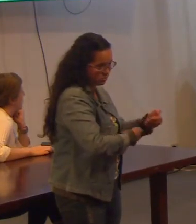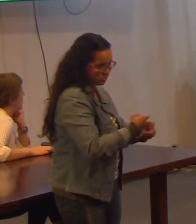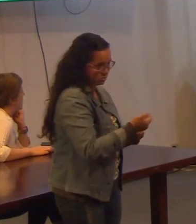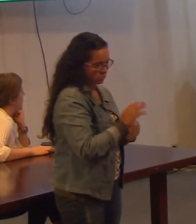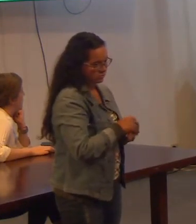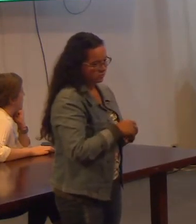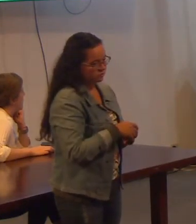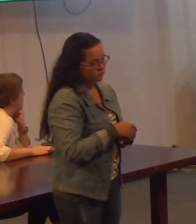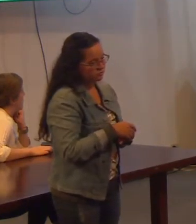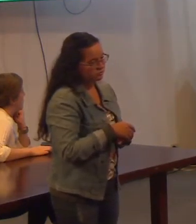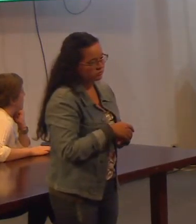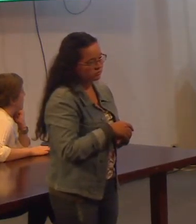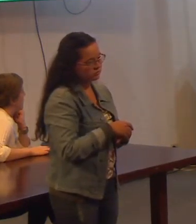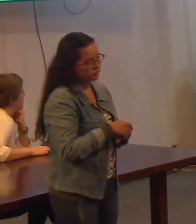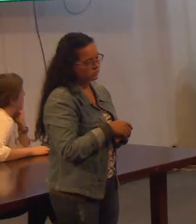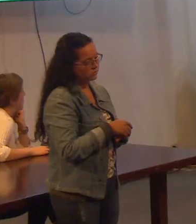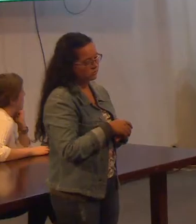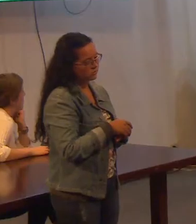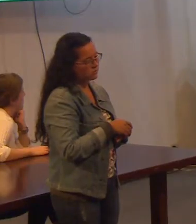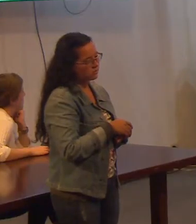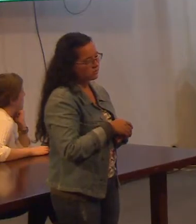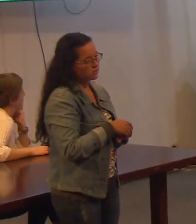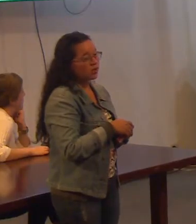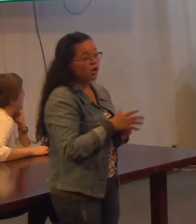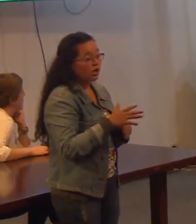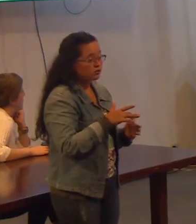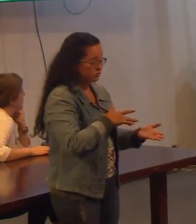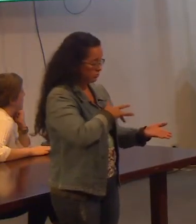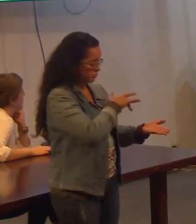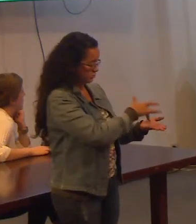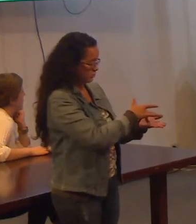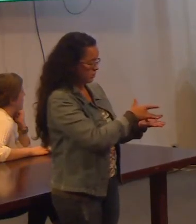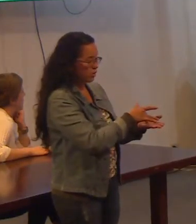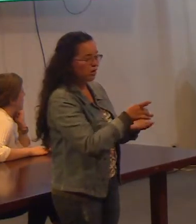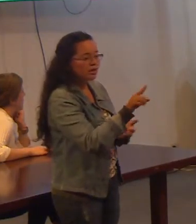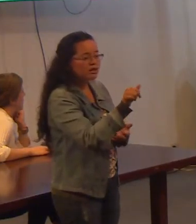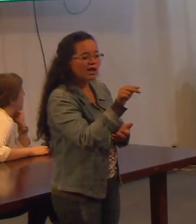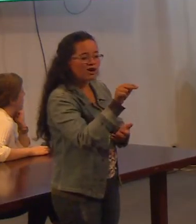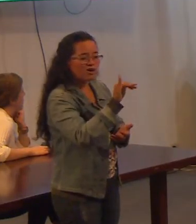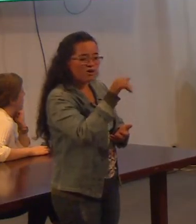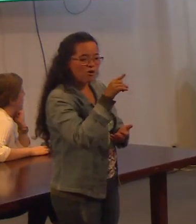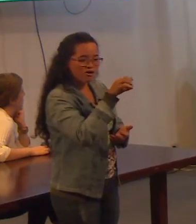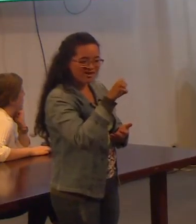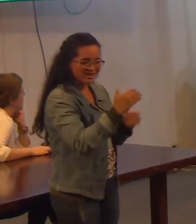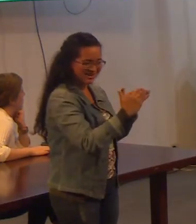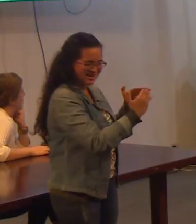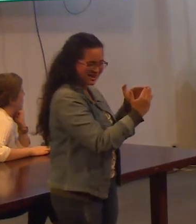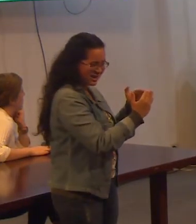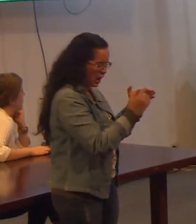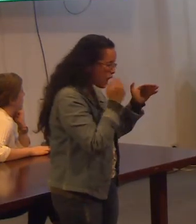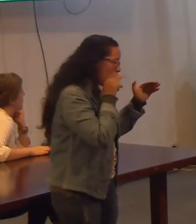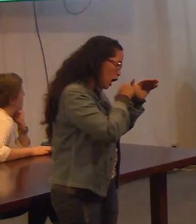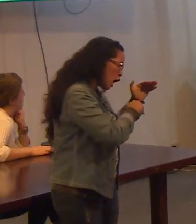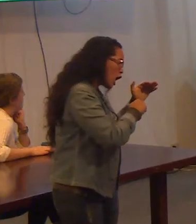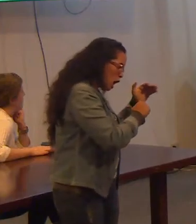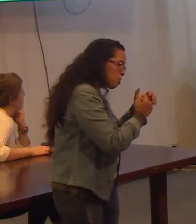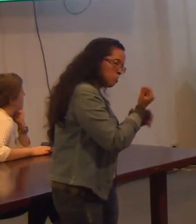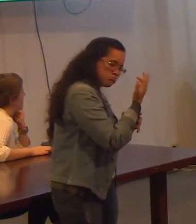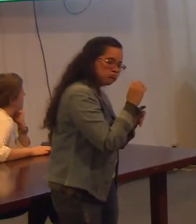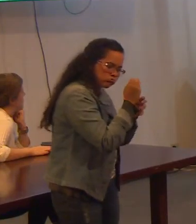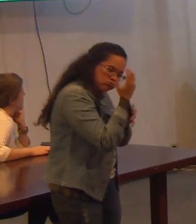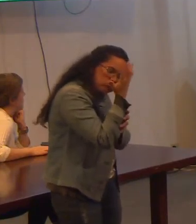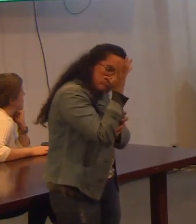En este proceso nos dábamos cuenta que cuando llegábamos otra vez a San José, pues la planta crecía y pues los